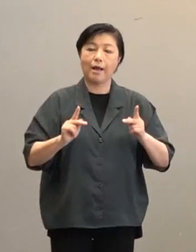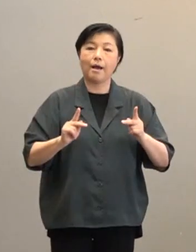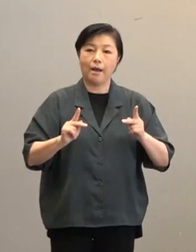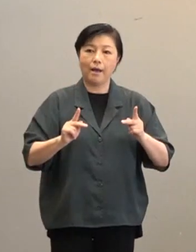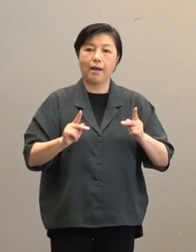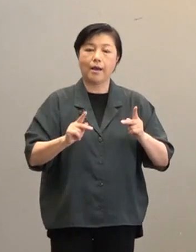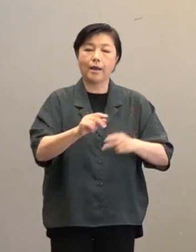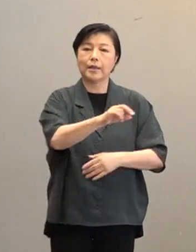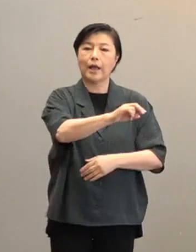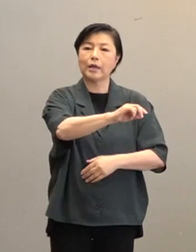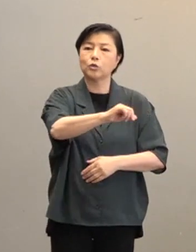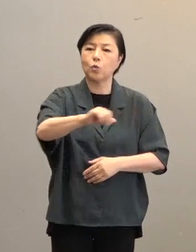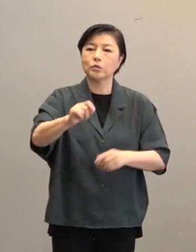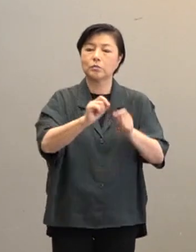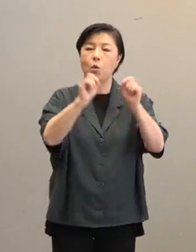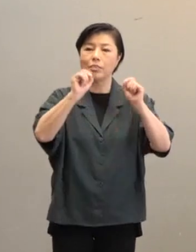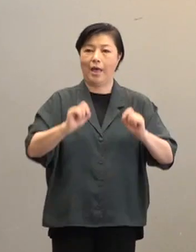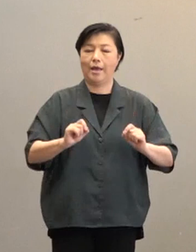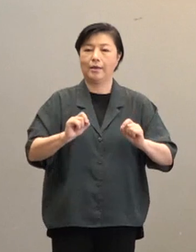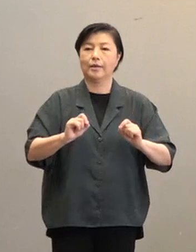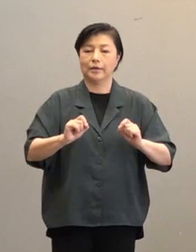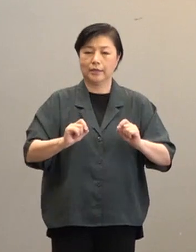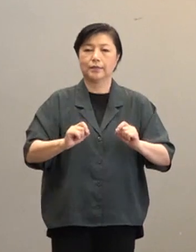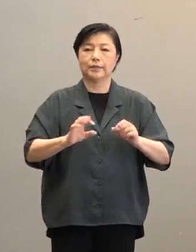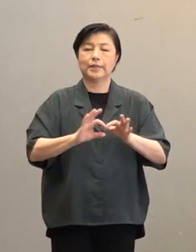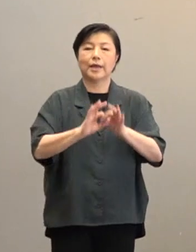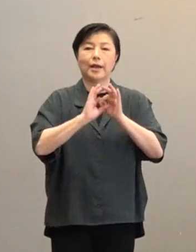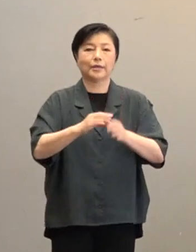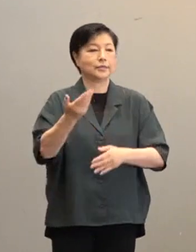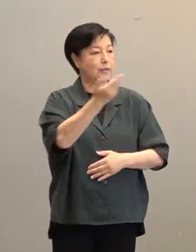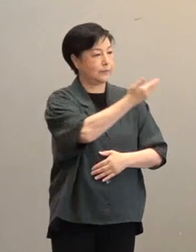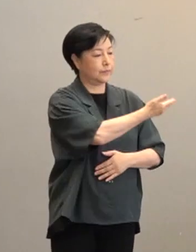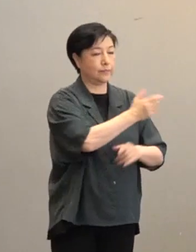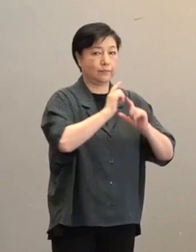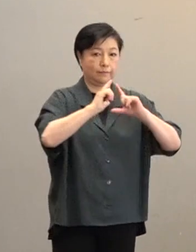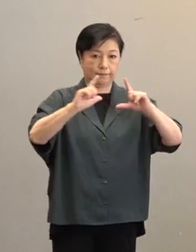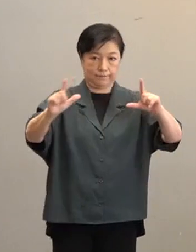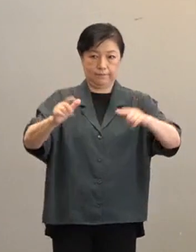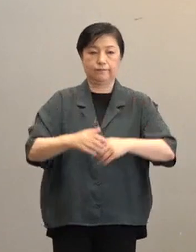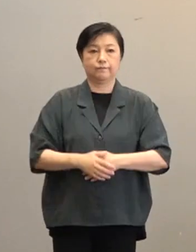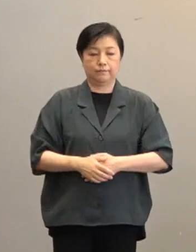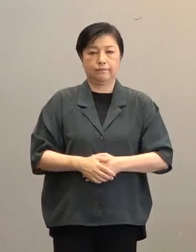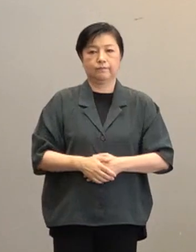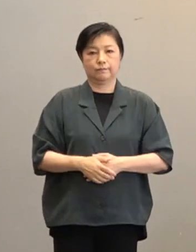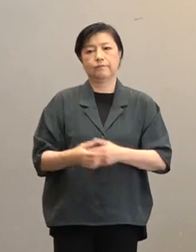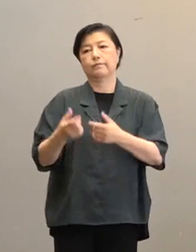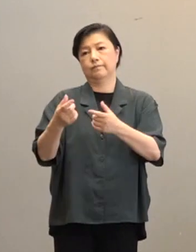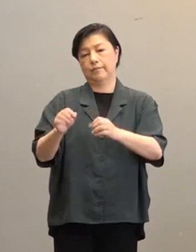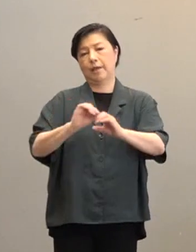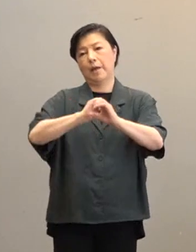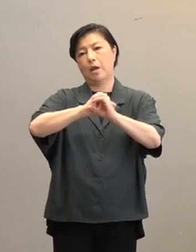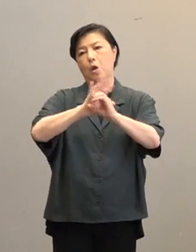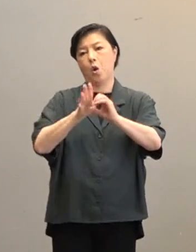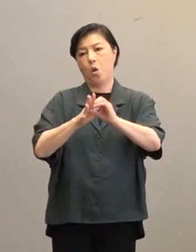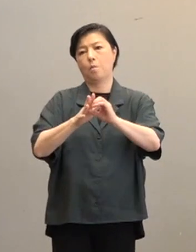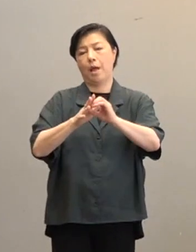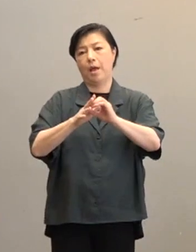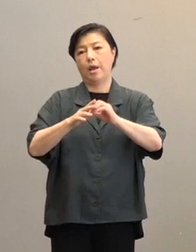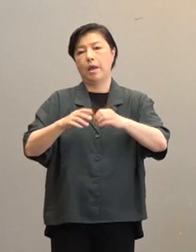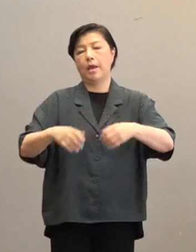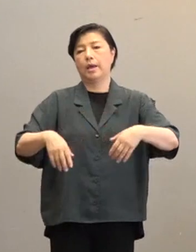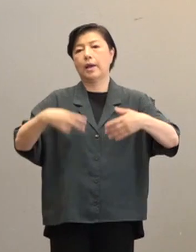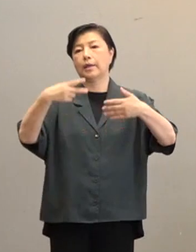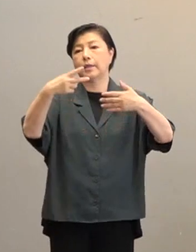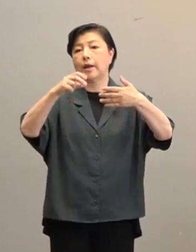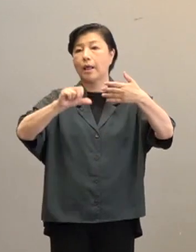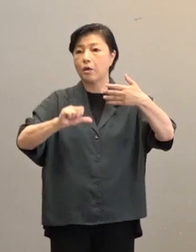ると思うんですが、そちらについて、ね、教えていただければと思います。 はい、やはりコロナが5類以降になっ